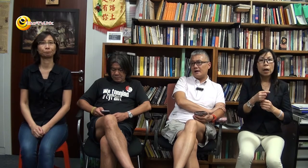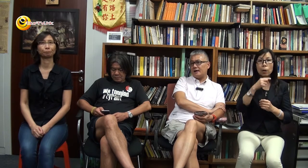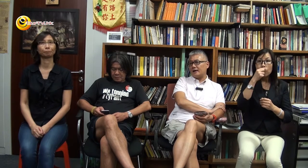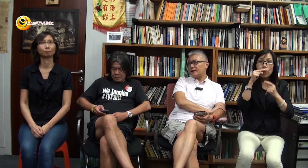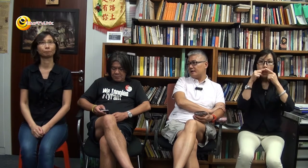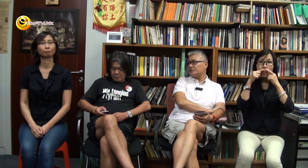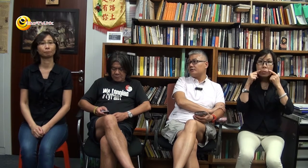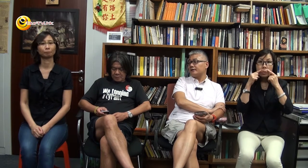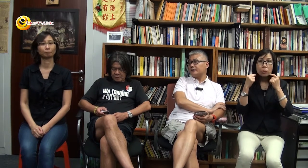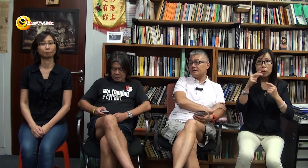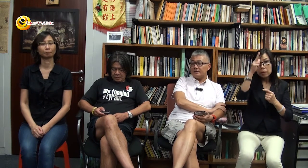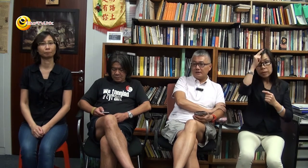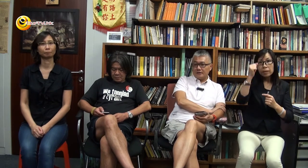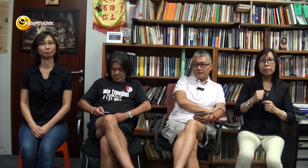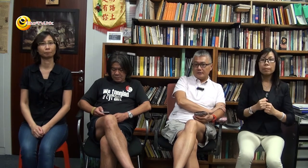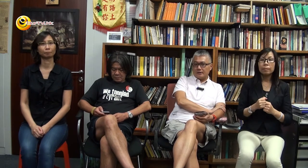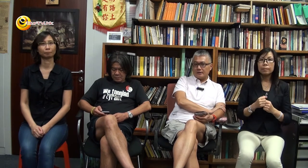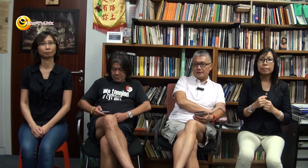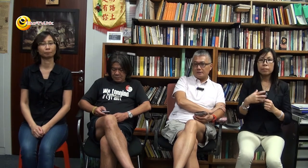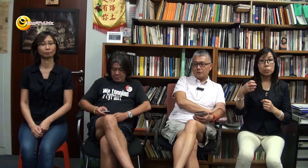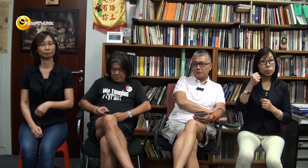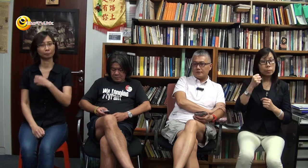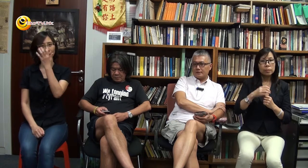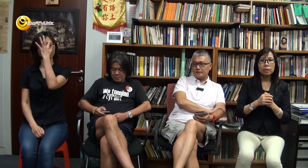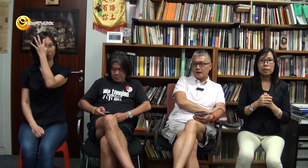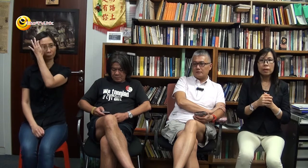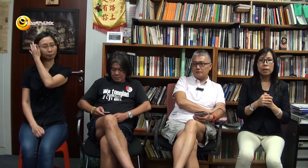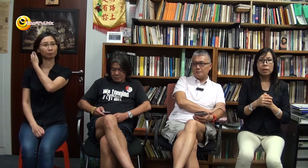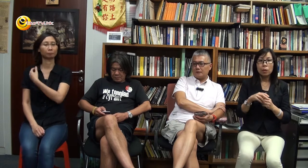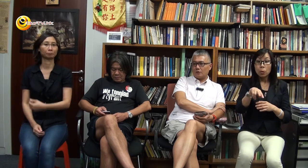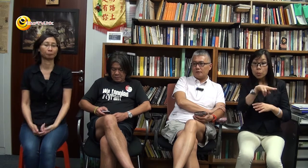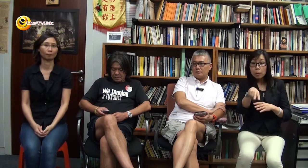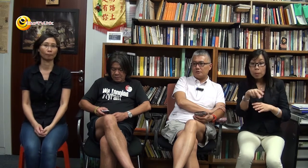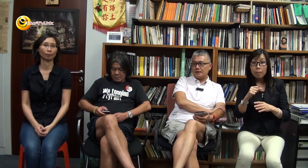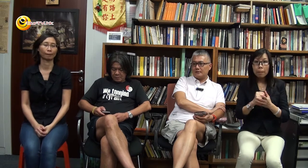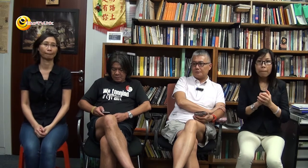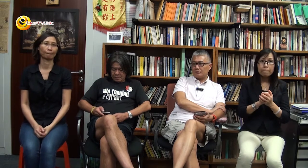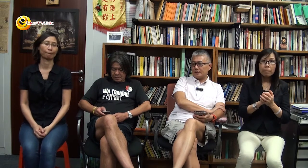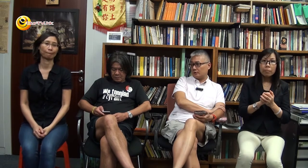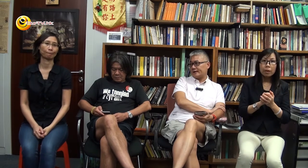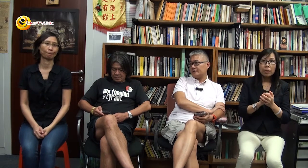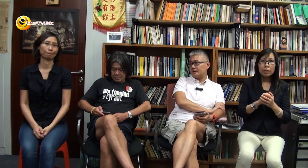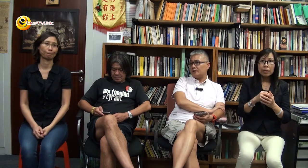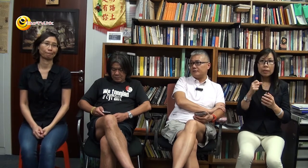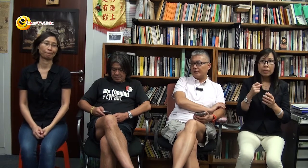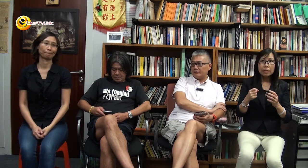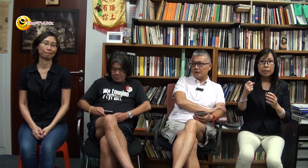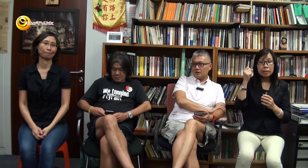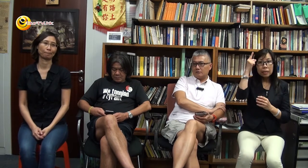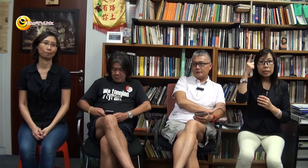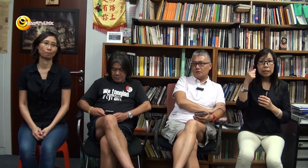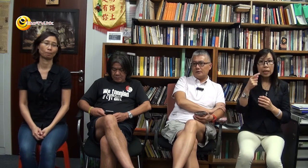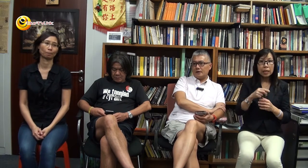阿莊真啦，咁啊即係眾裏塵他千百度咧，無端端阿習總咧又同佢握手啊等